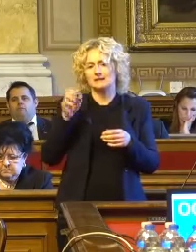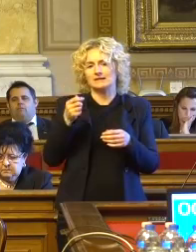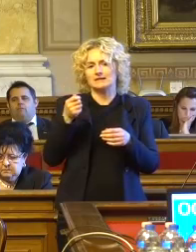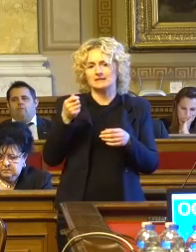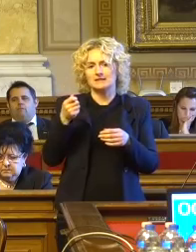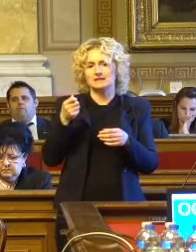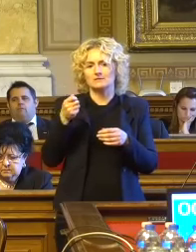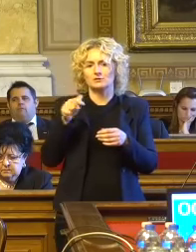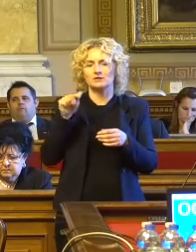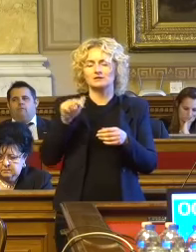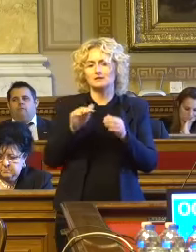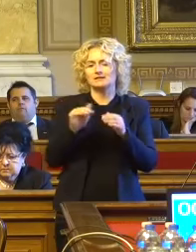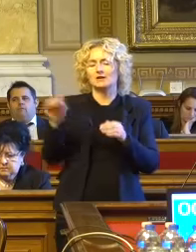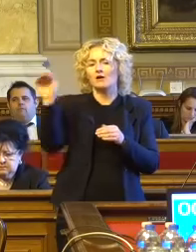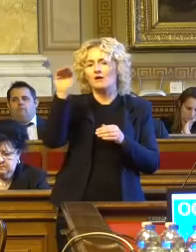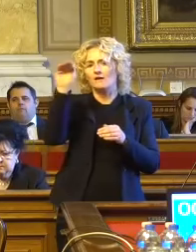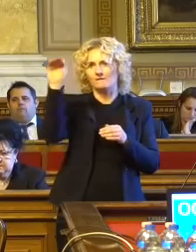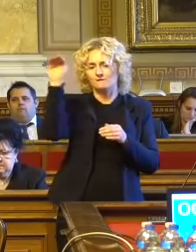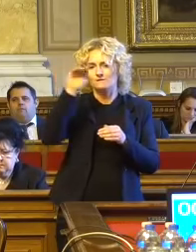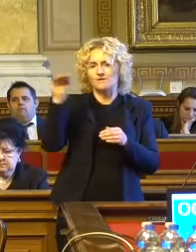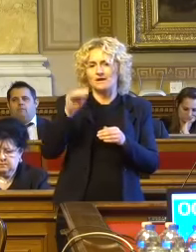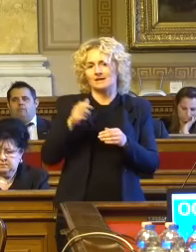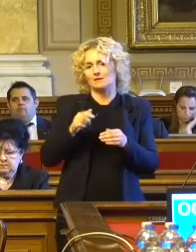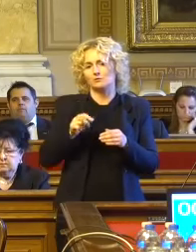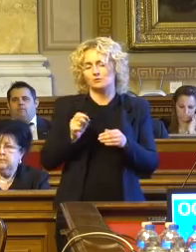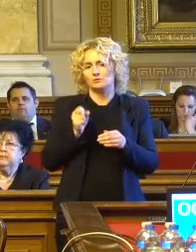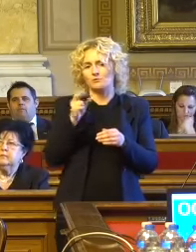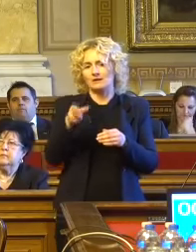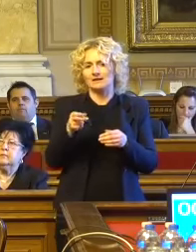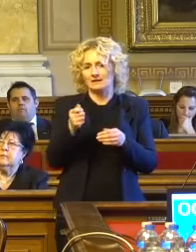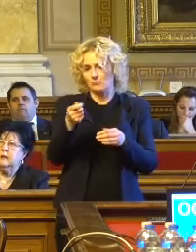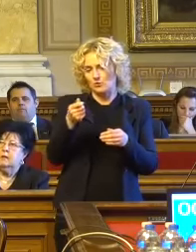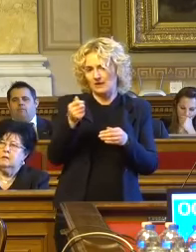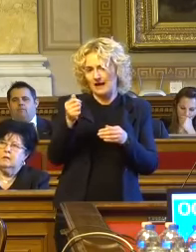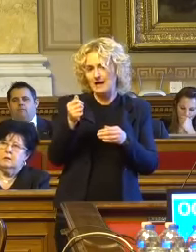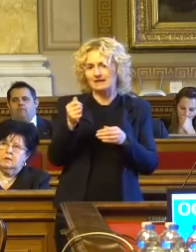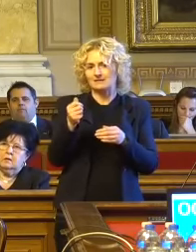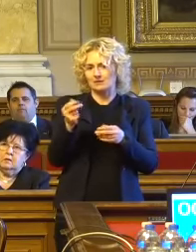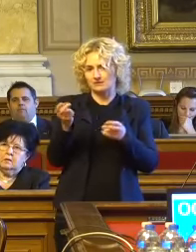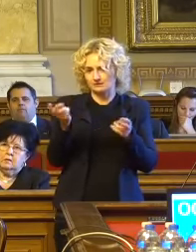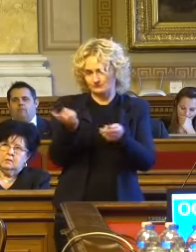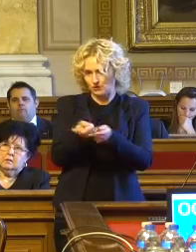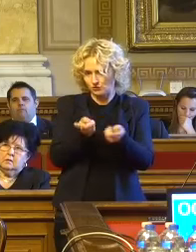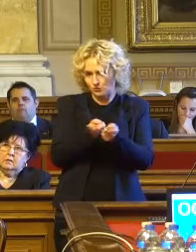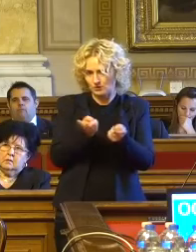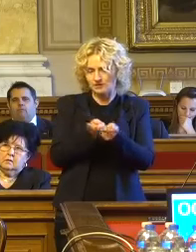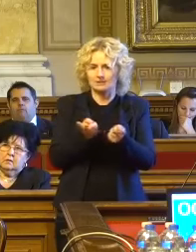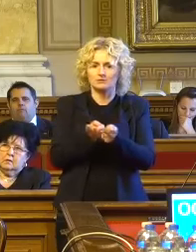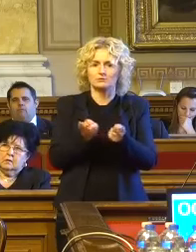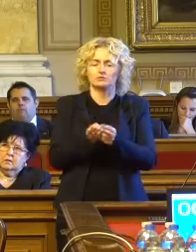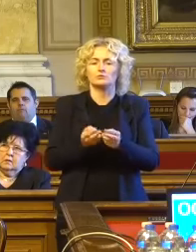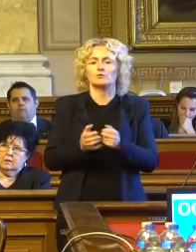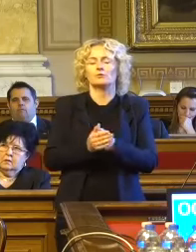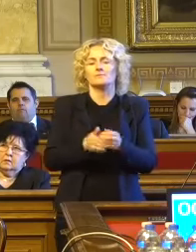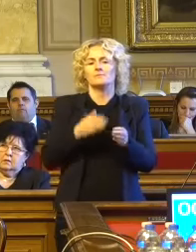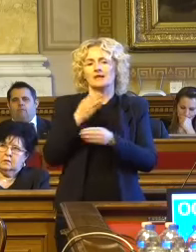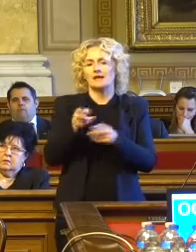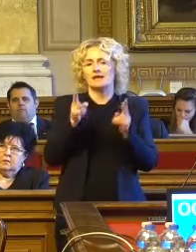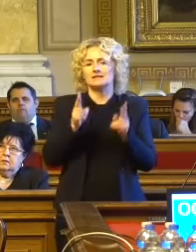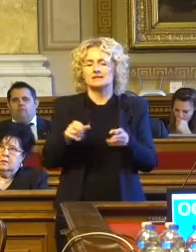az árait hasonlítottuk össze, és ugye ehhez képest kell a Hódmezővásárhelyi 1400 forintos árat nézni, hiszen